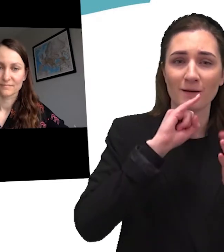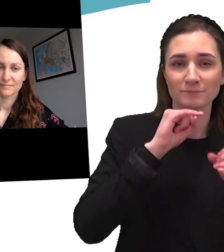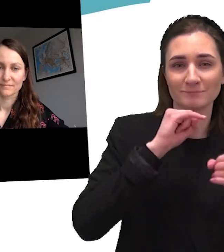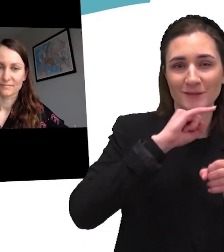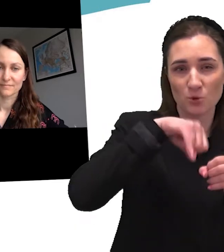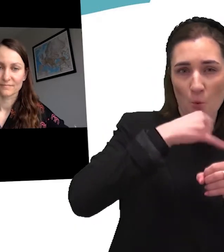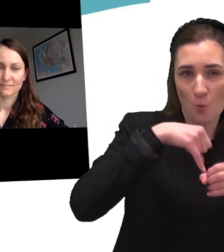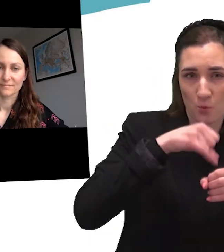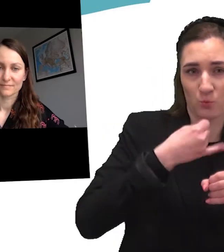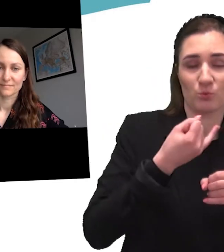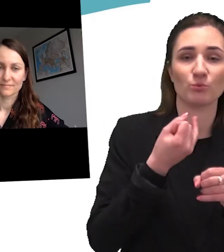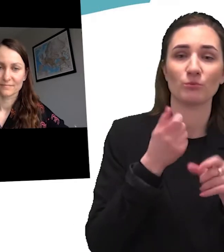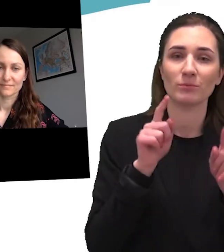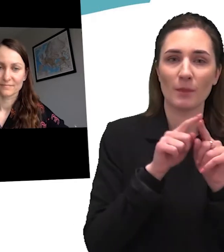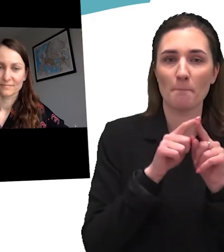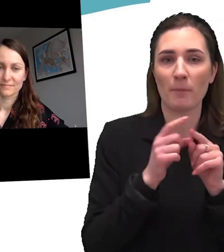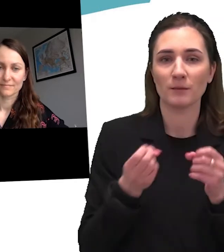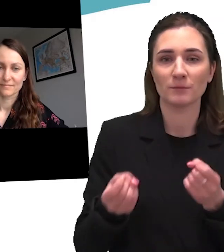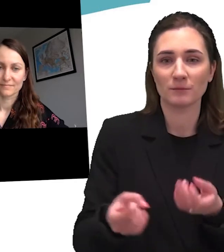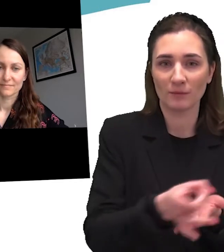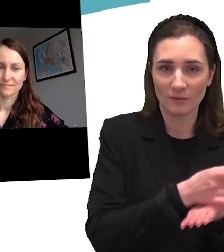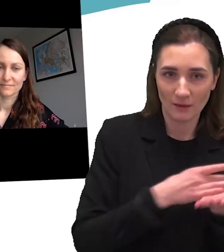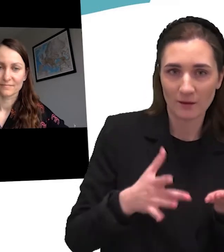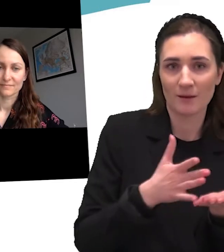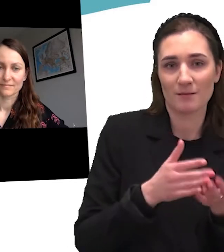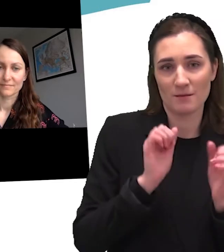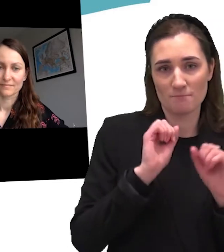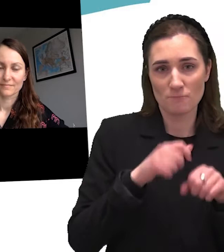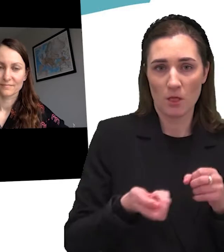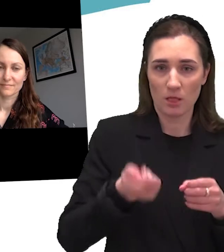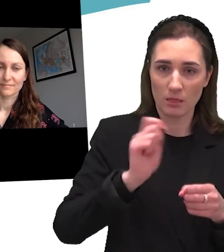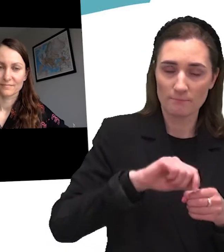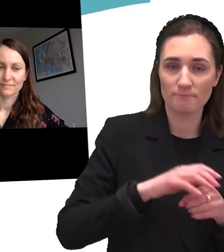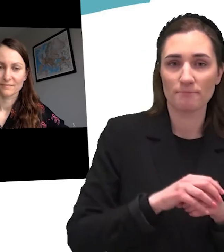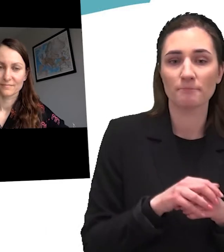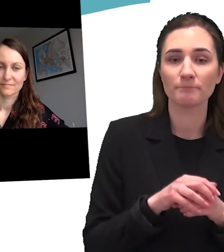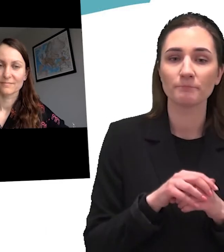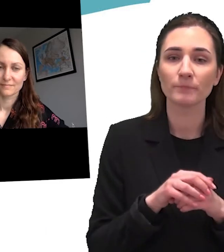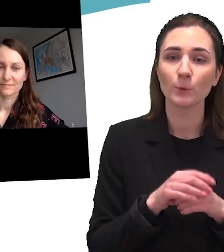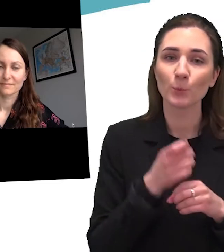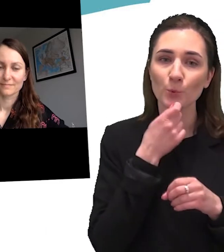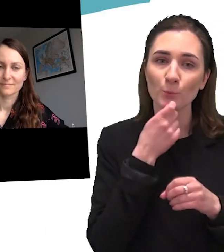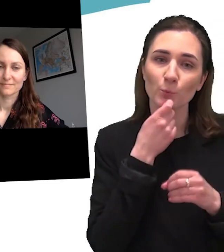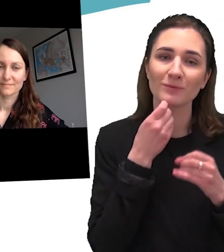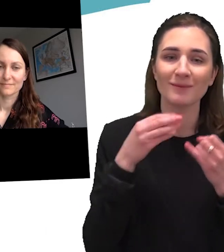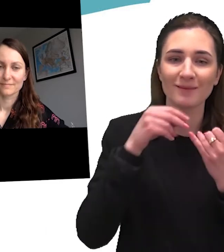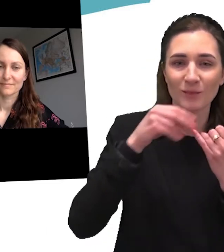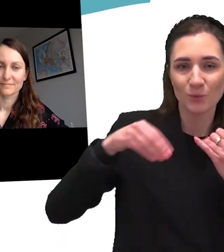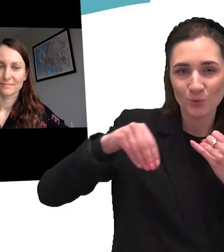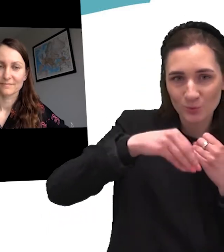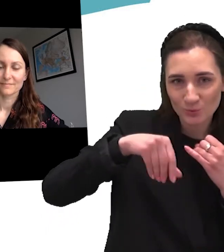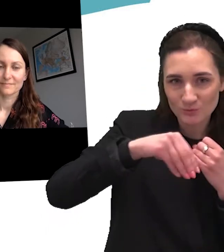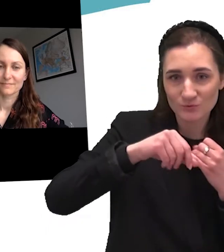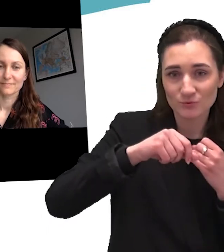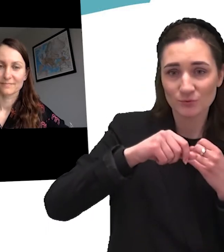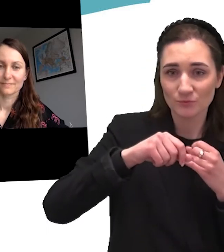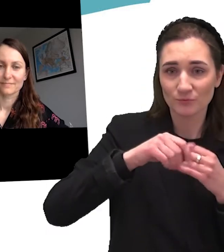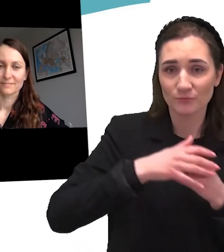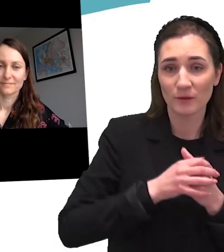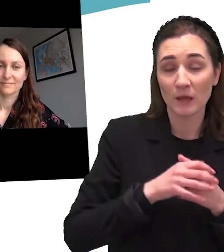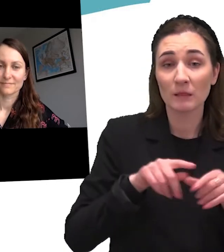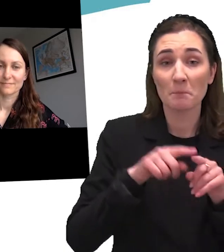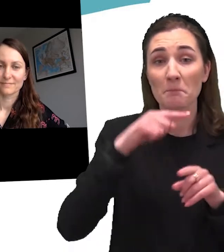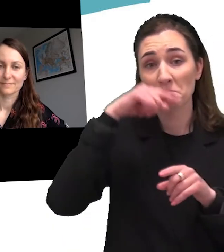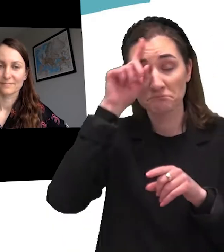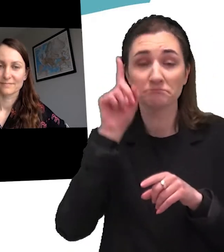minkštesnė su jogurtu graikišku arba su ta pačia grietinė, nes mes kalbėjom, kad vaikam riebalų įdėti šiek tiek